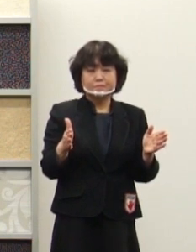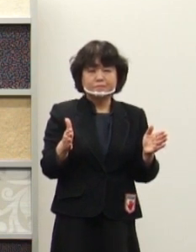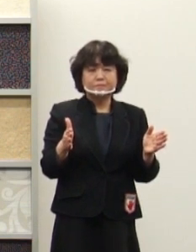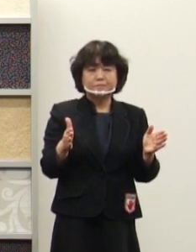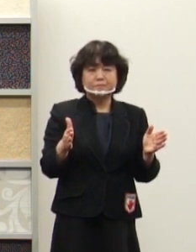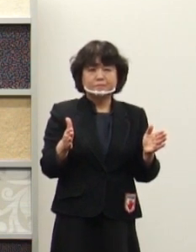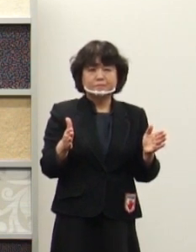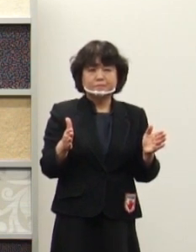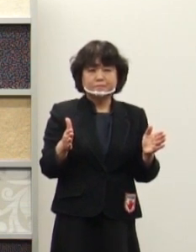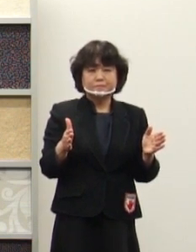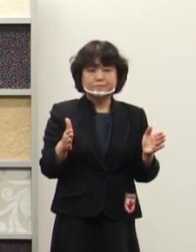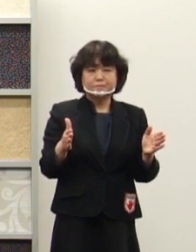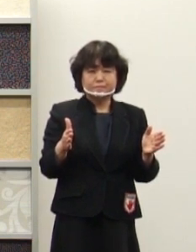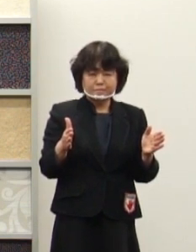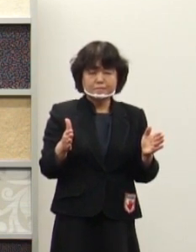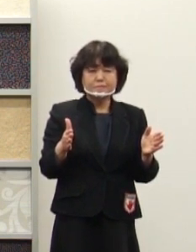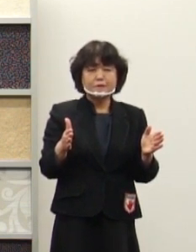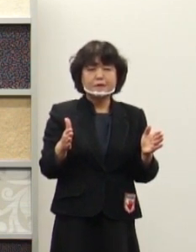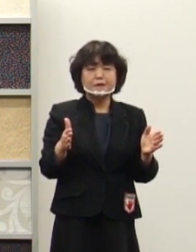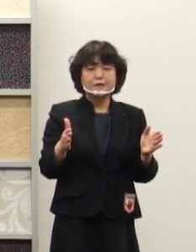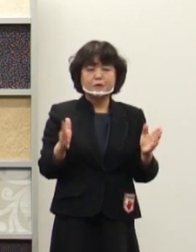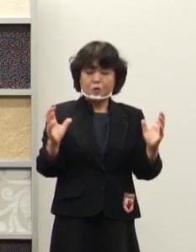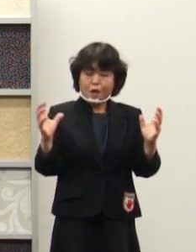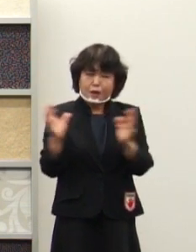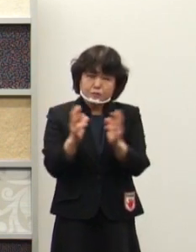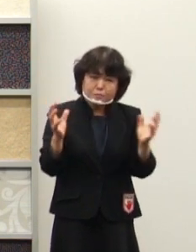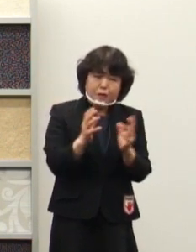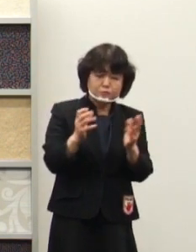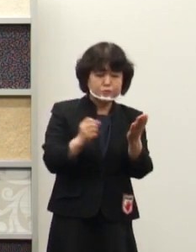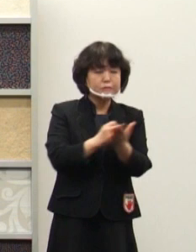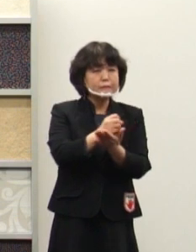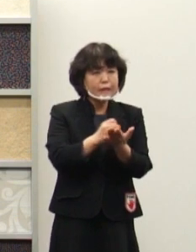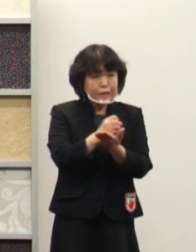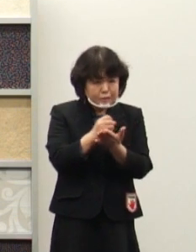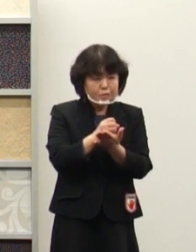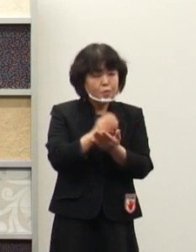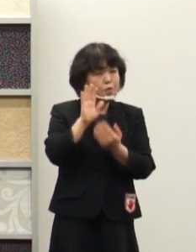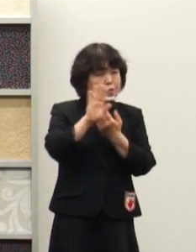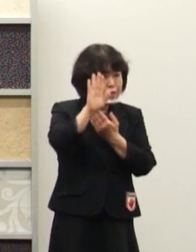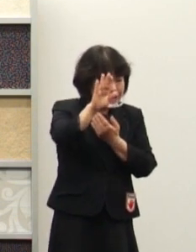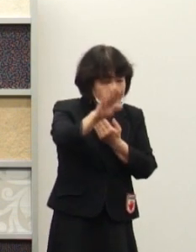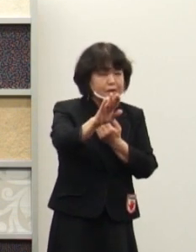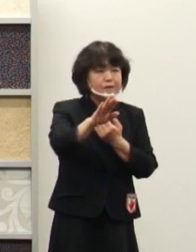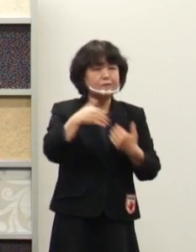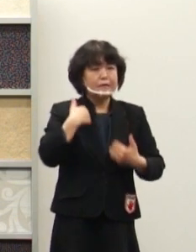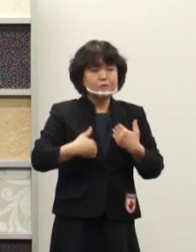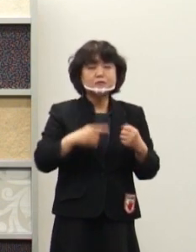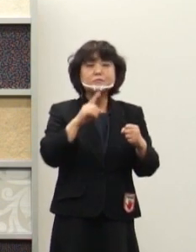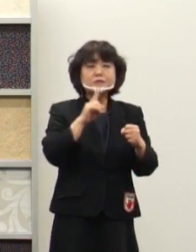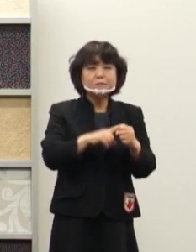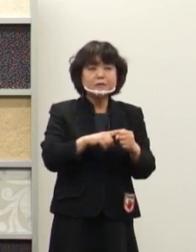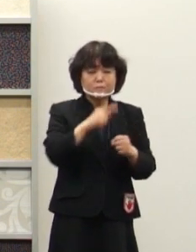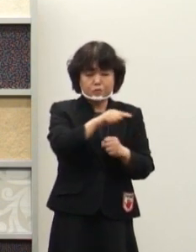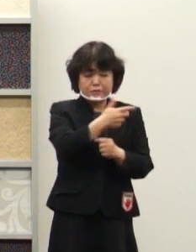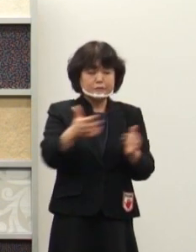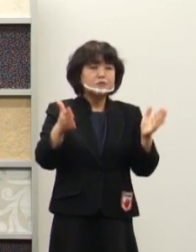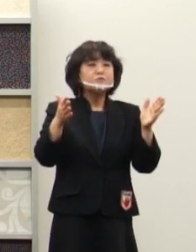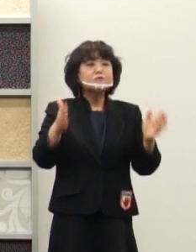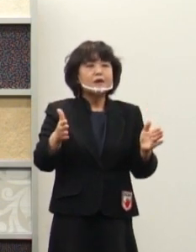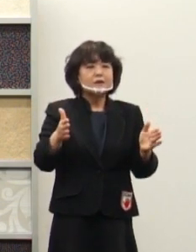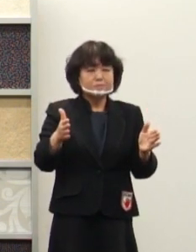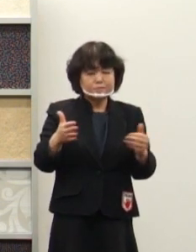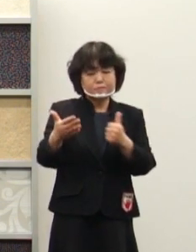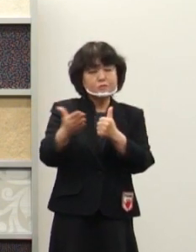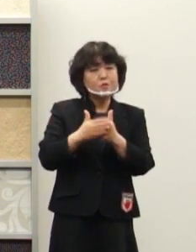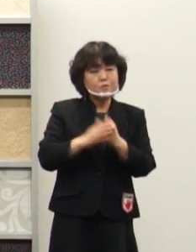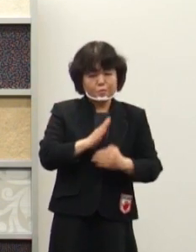この何ですかね、この歓送迎会シーズン、お花見シーズンを、楽しんでいただくためにもですね、ぜひ、この協力要請の遵守と